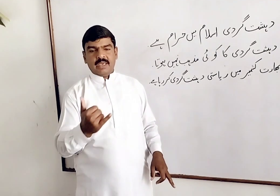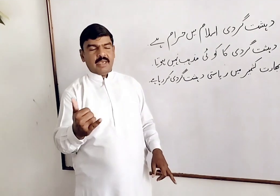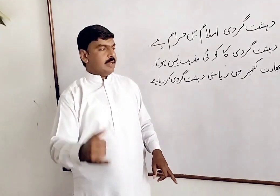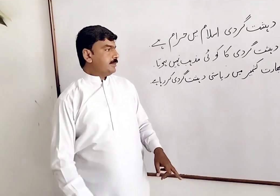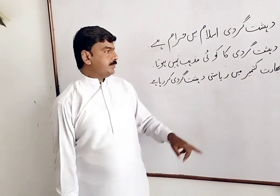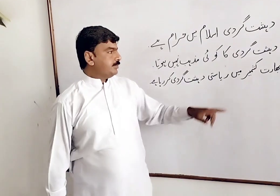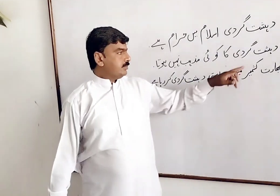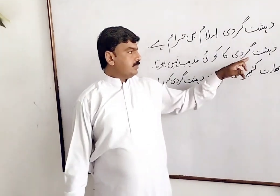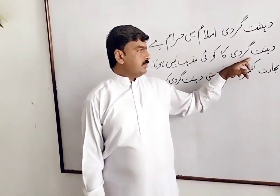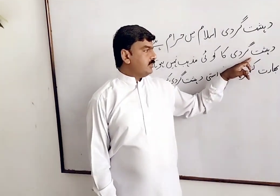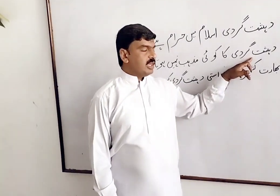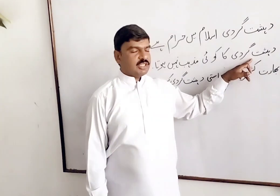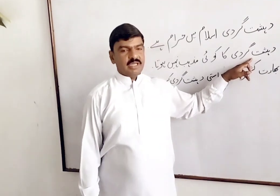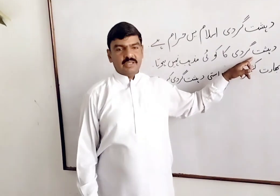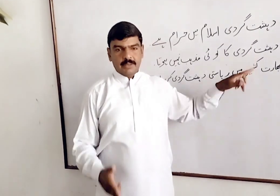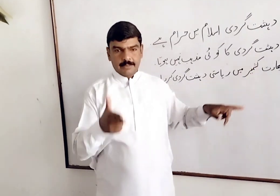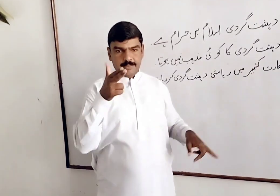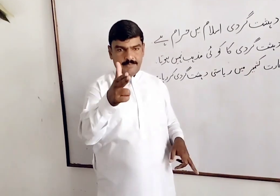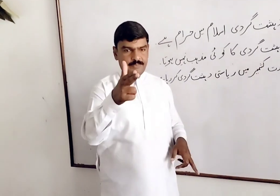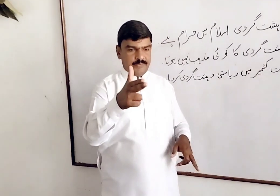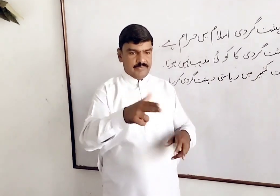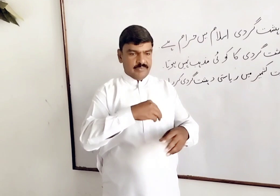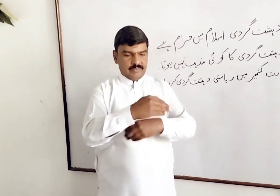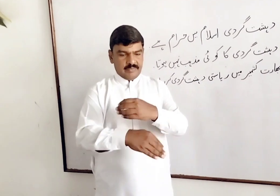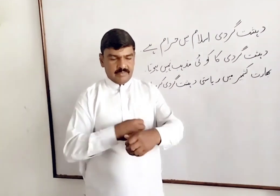है। दहशतगर्दी